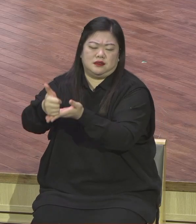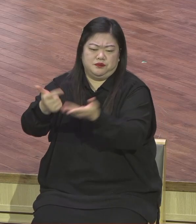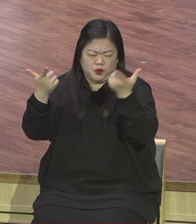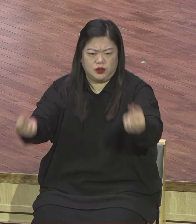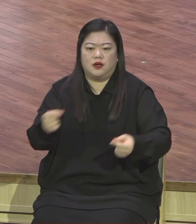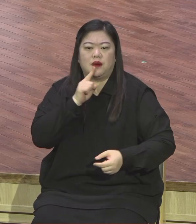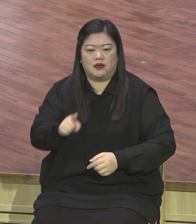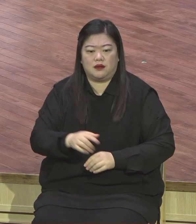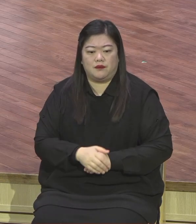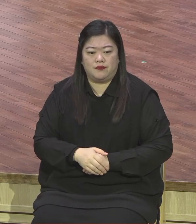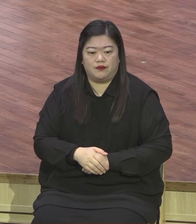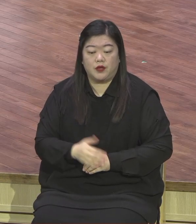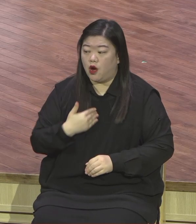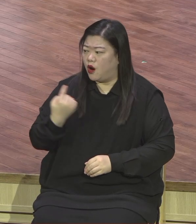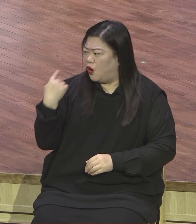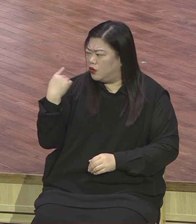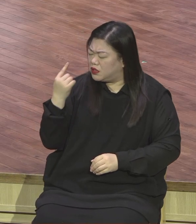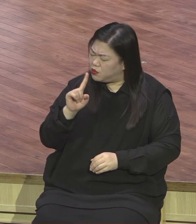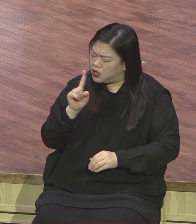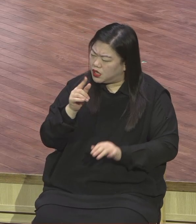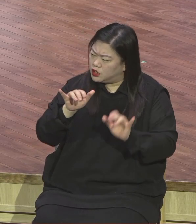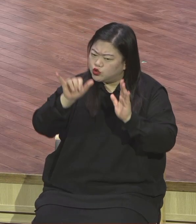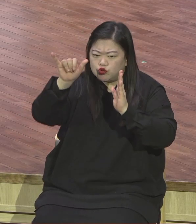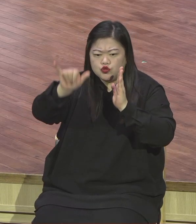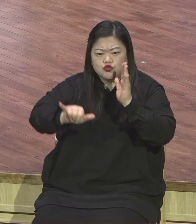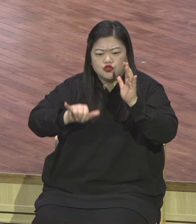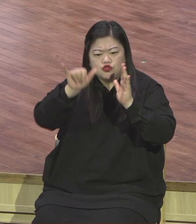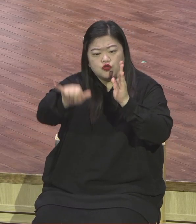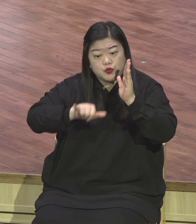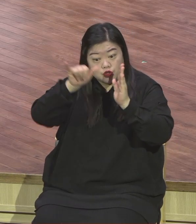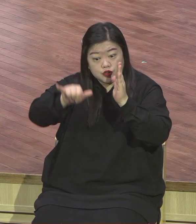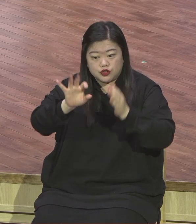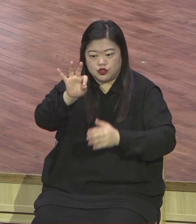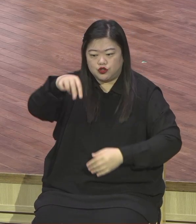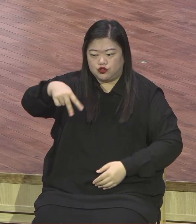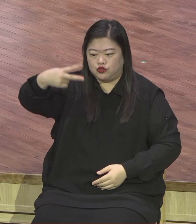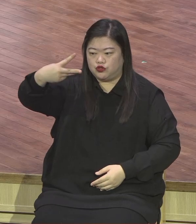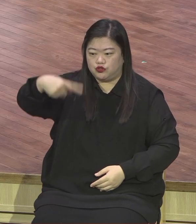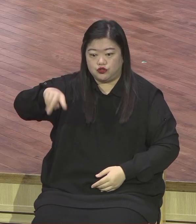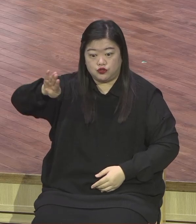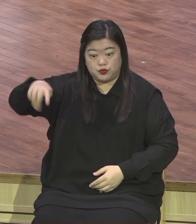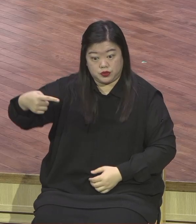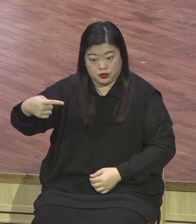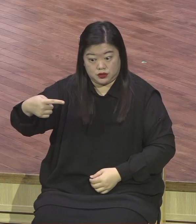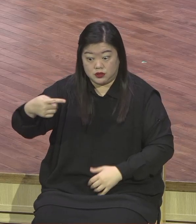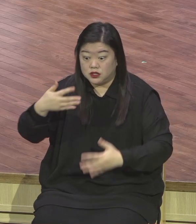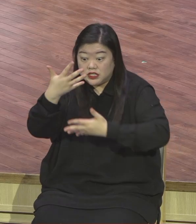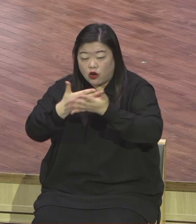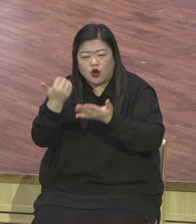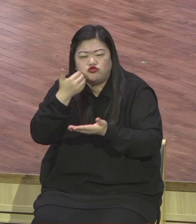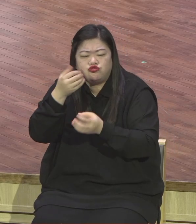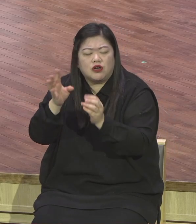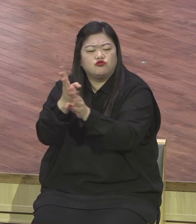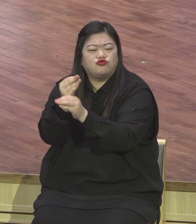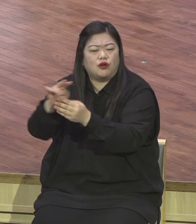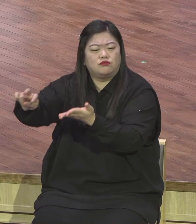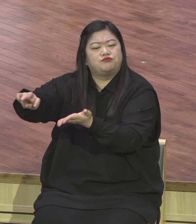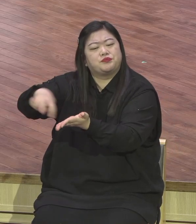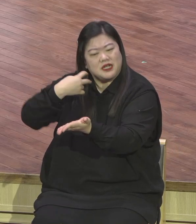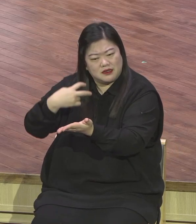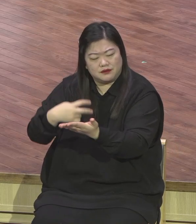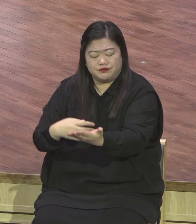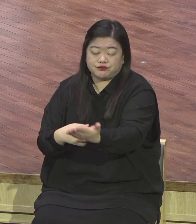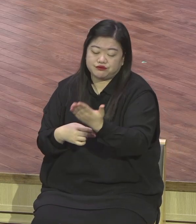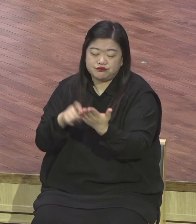그 목사님도 호주에서 있는 한국 교폰대 목회를 하는 분인데 이분이 호주에서 청소년